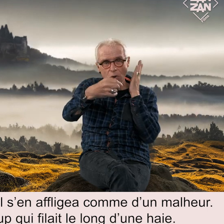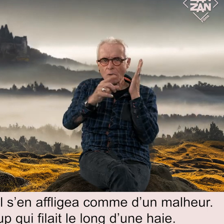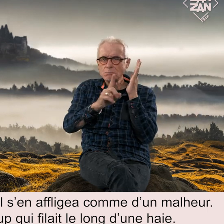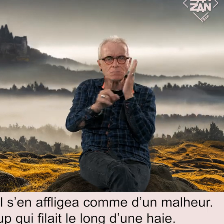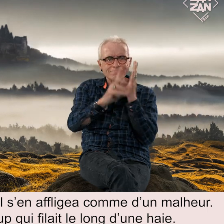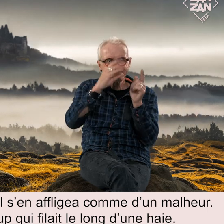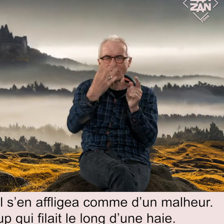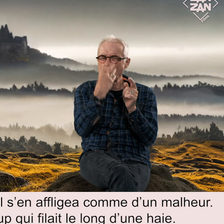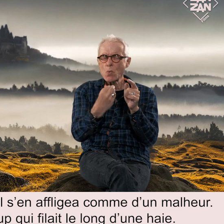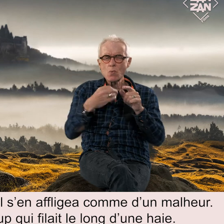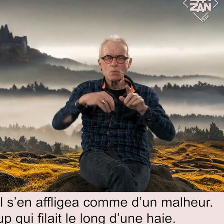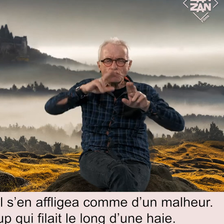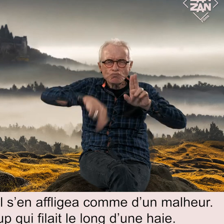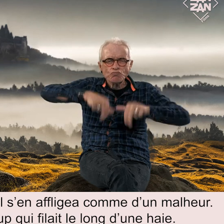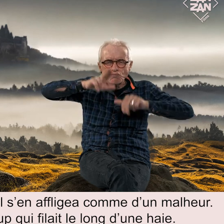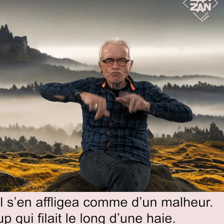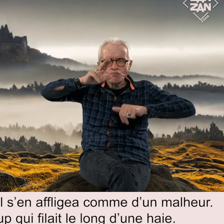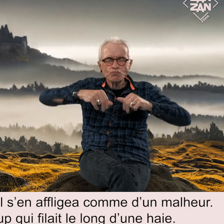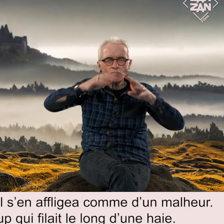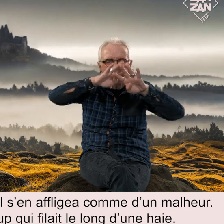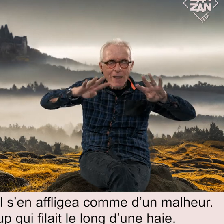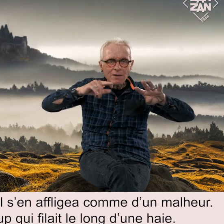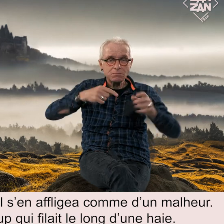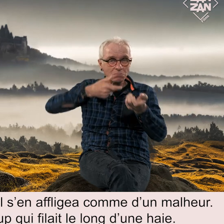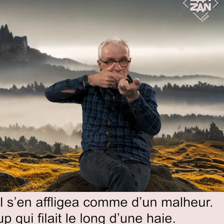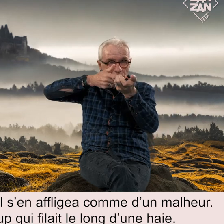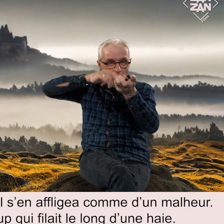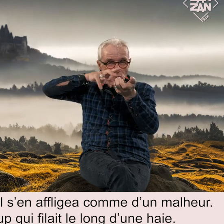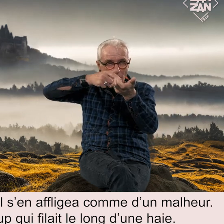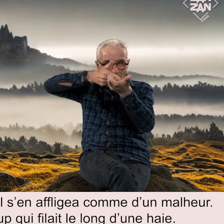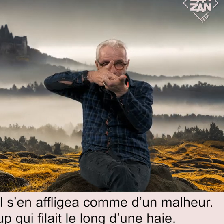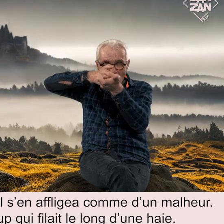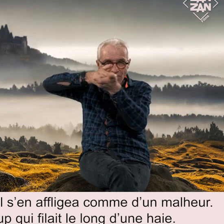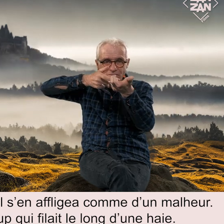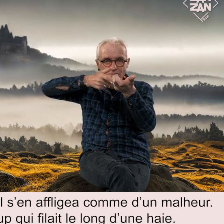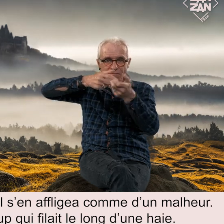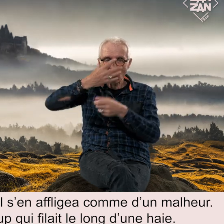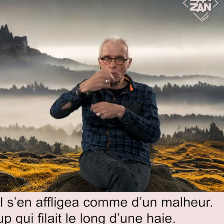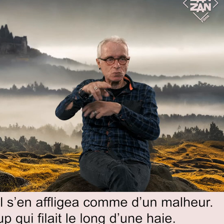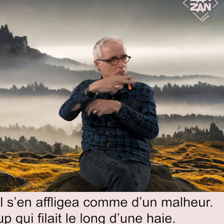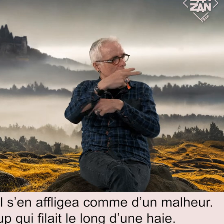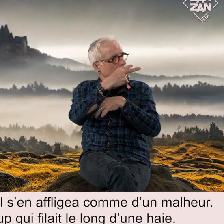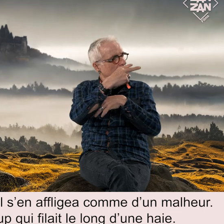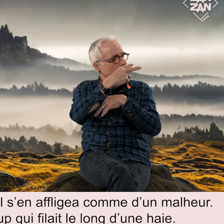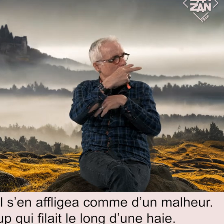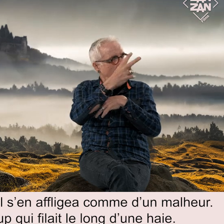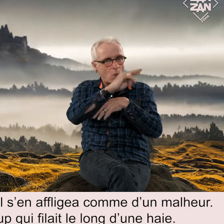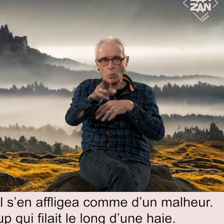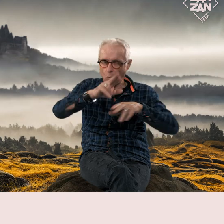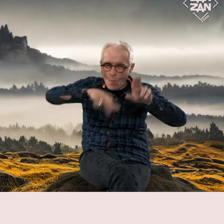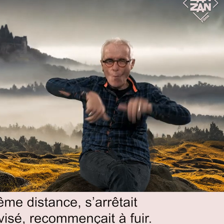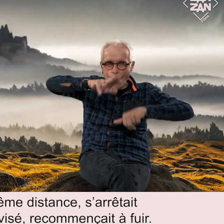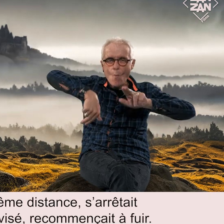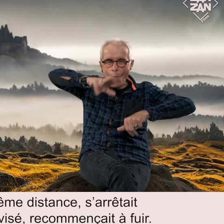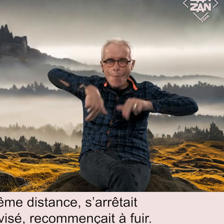aperçut un loup qui filait le long d'une haie. Julien lui envoya une flèche, le loup s'arrêta, tourna la tête pour le voir, et reprit sa course.